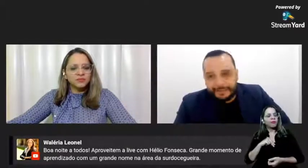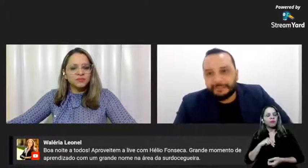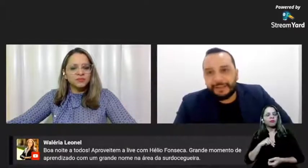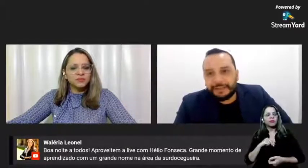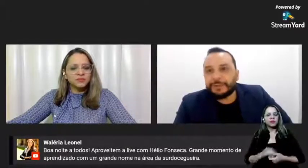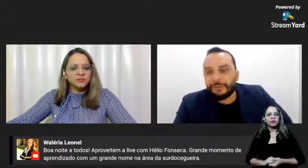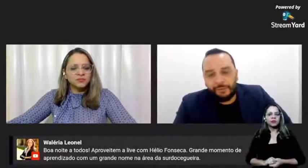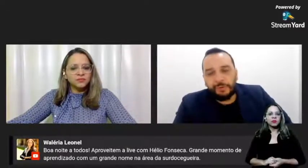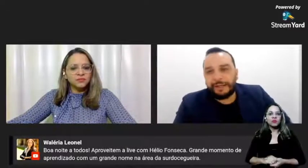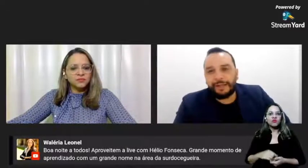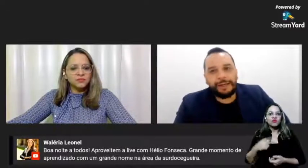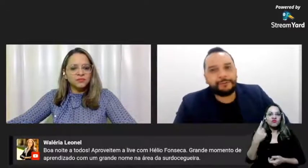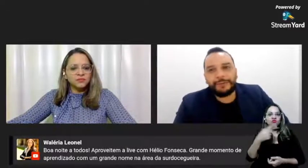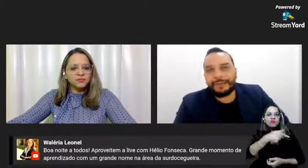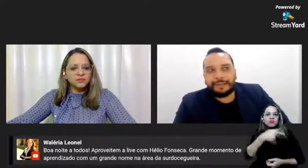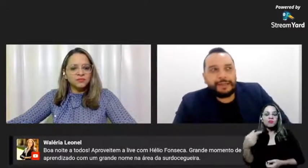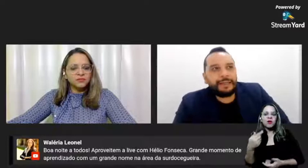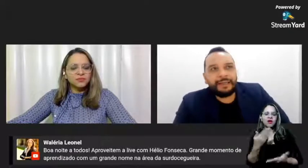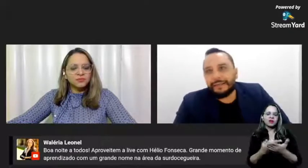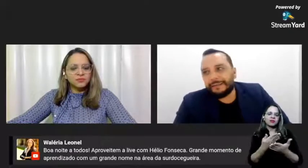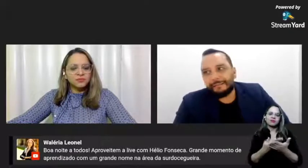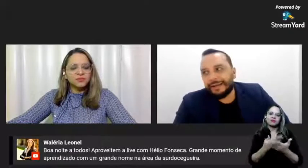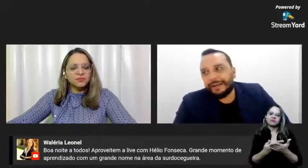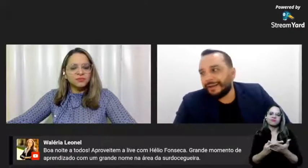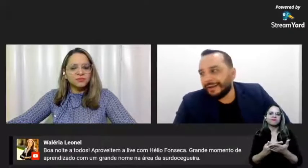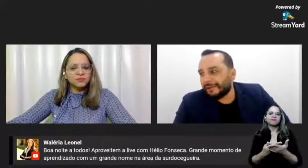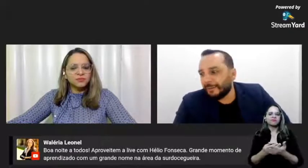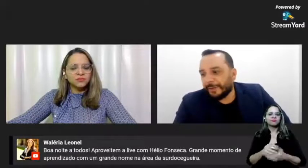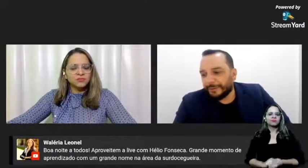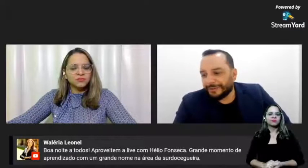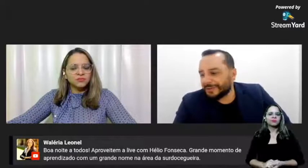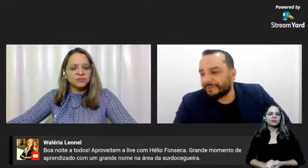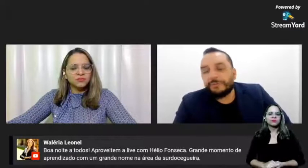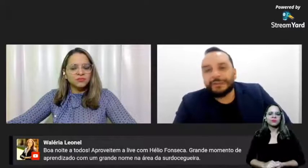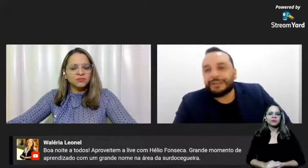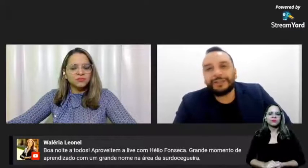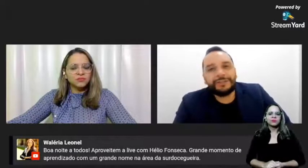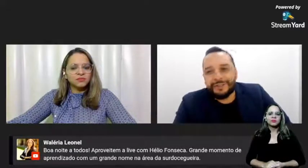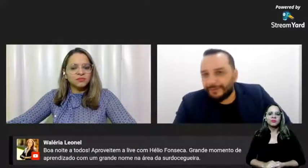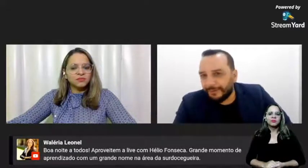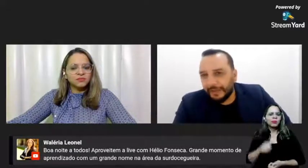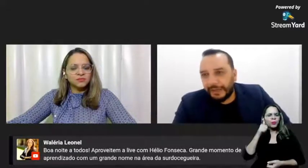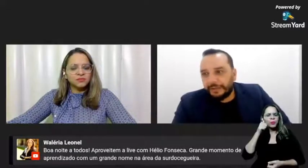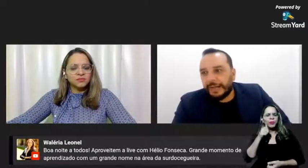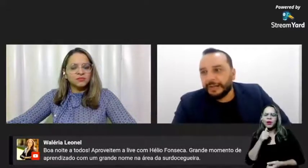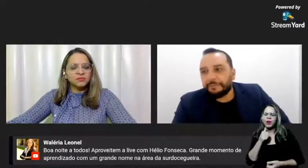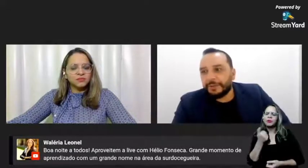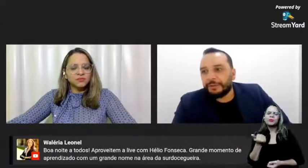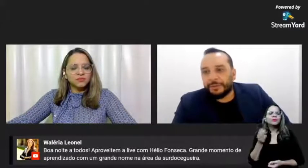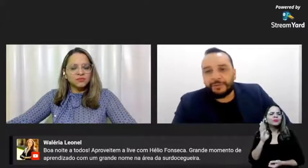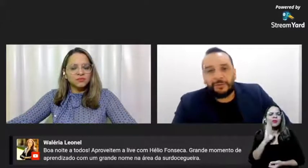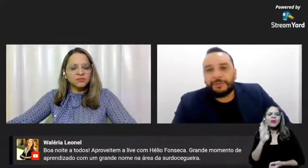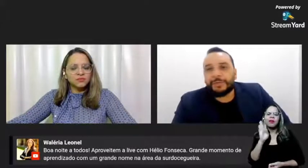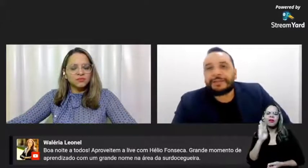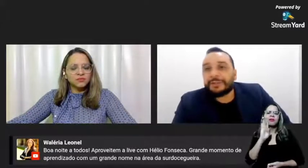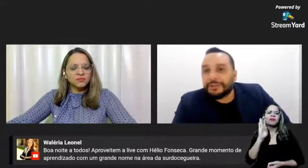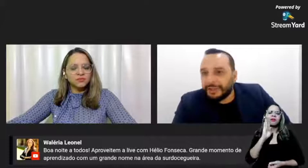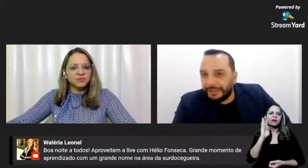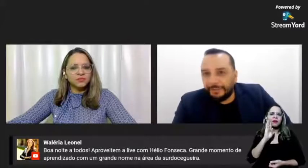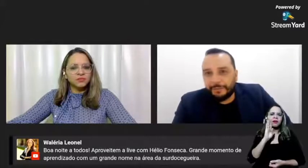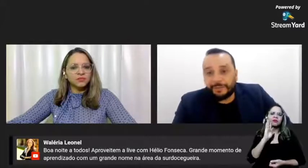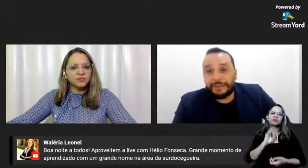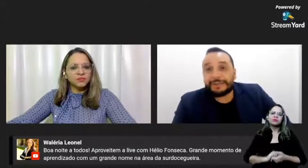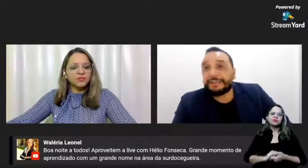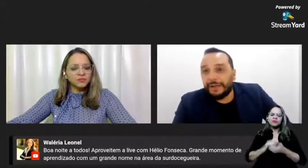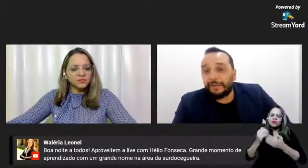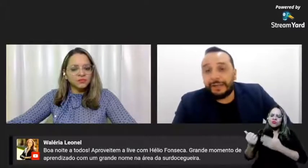assim, uma semana de estudo com ela. Ela foi, assim, como é que eu posso dizer, muito gentil, uma pessoa muito